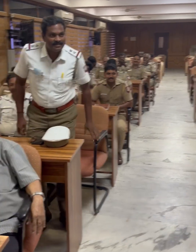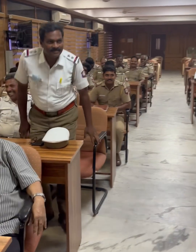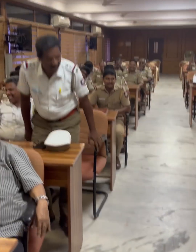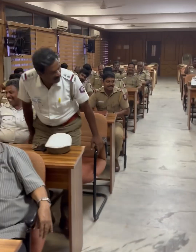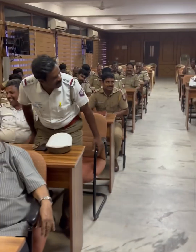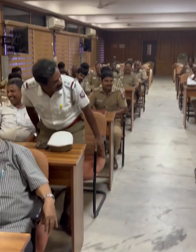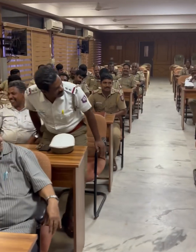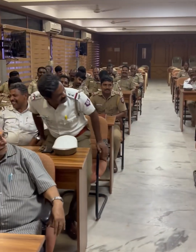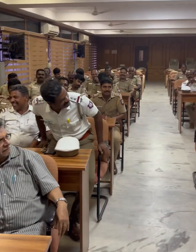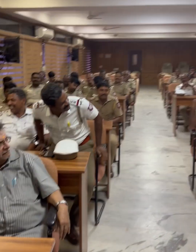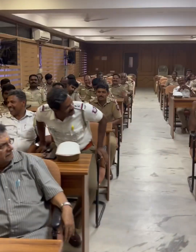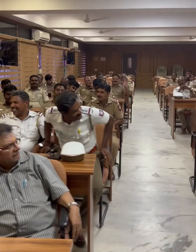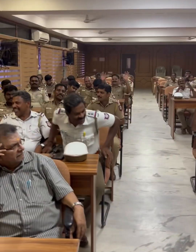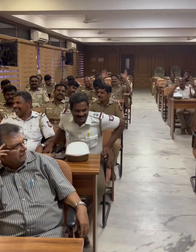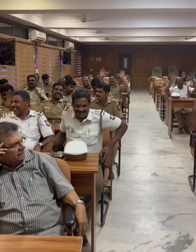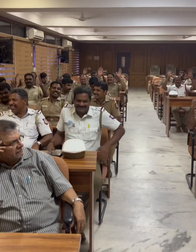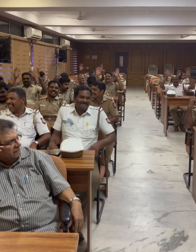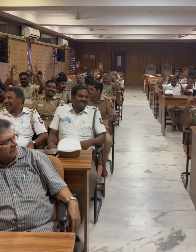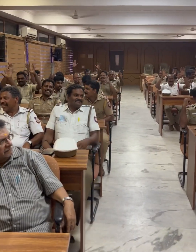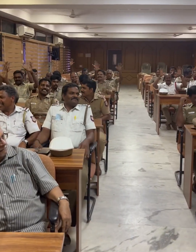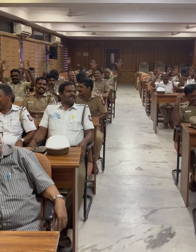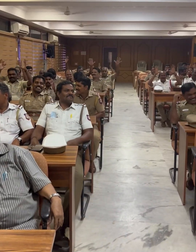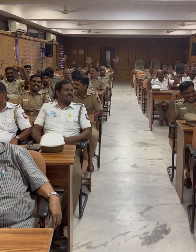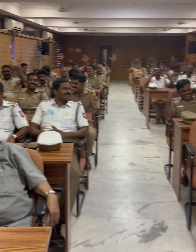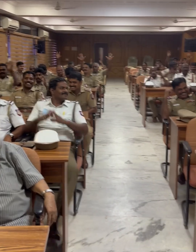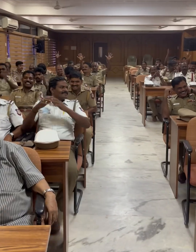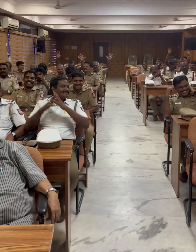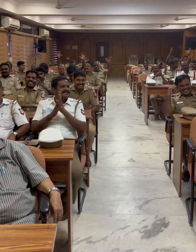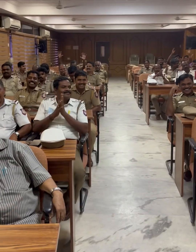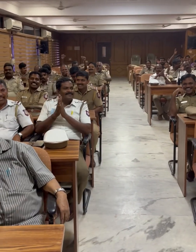மாதேஸ்வரன். வெரி குட், வெரி குட். நீங்க நெக்ஸ்ட்